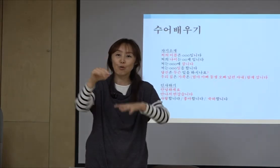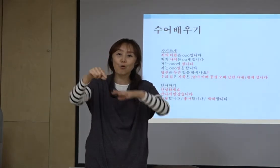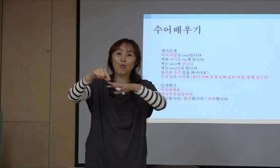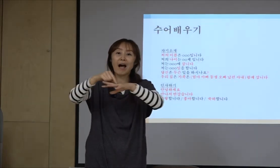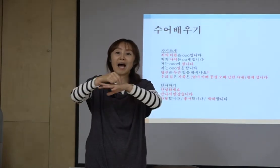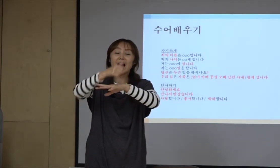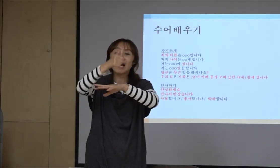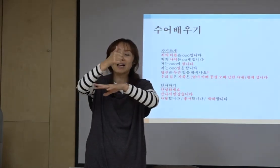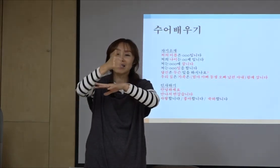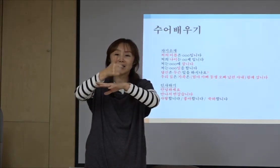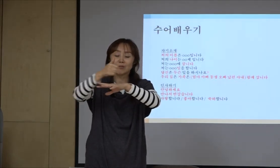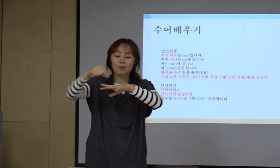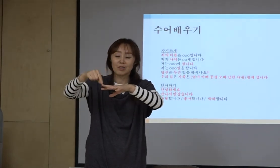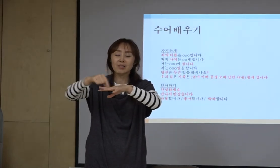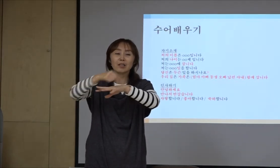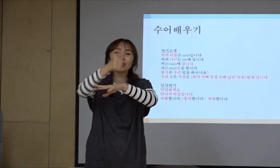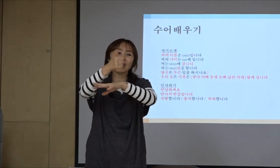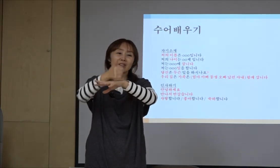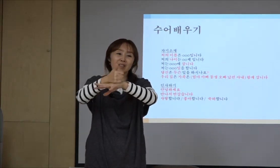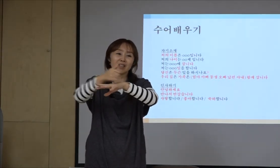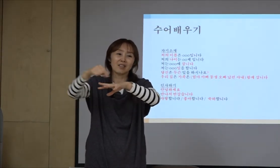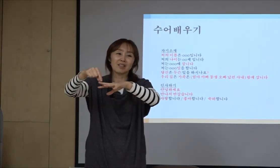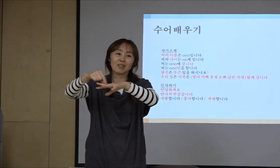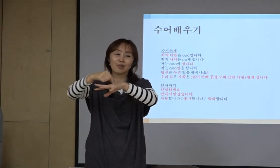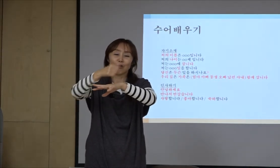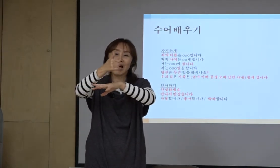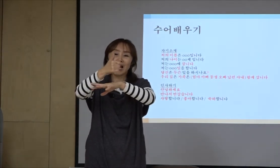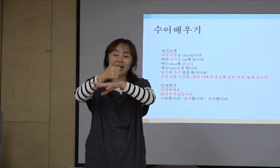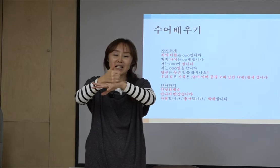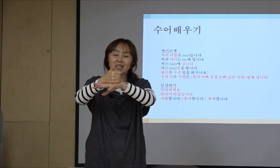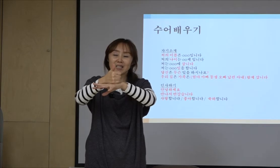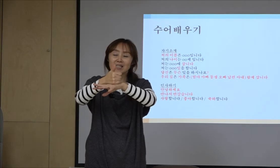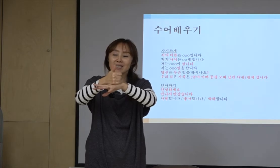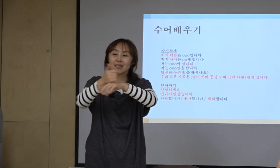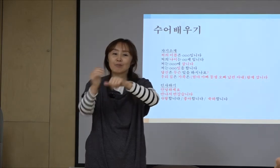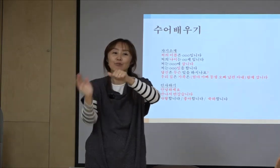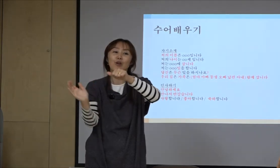인조의 왕 이렇게 해도 돼요. 이렇게 해도 돼요. 왕 무덤.